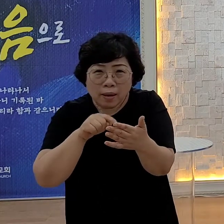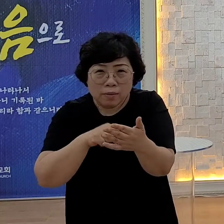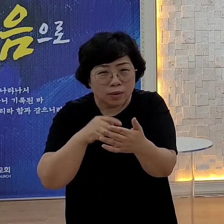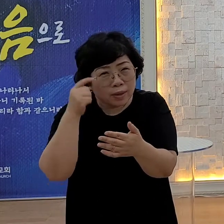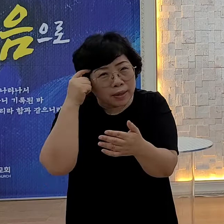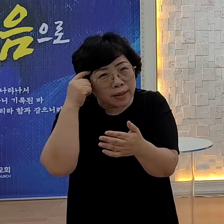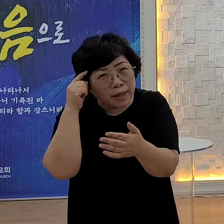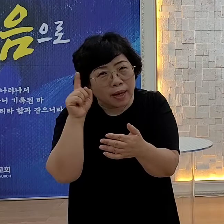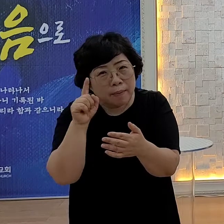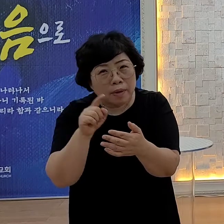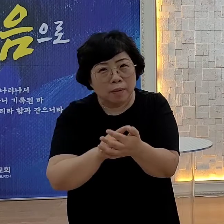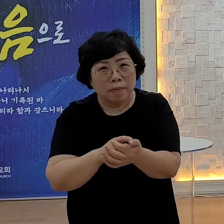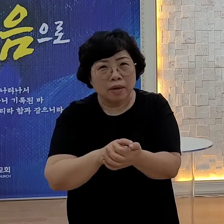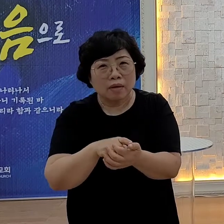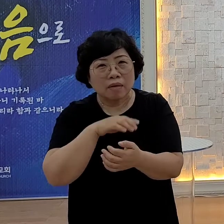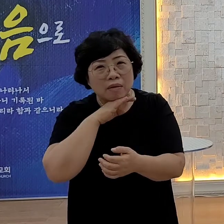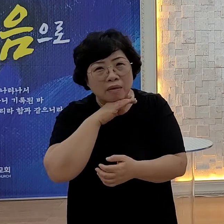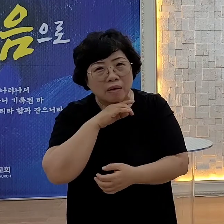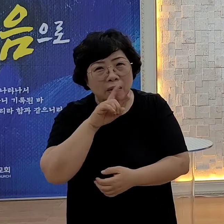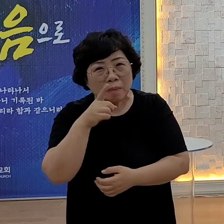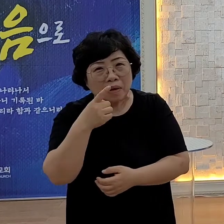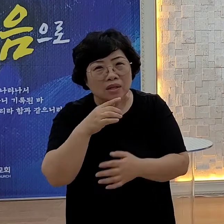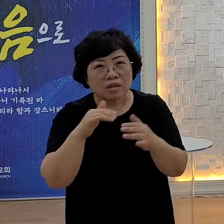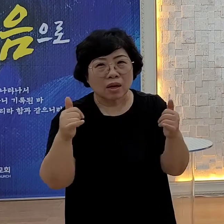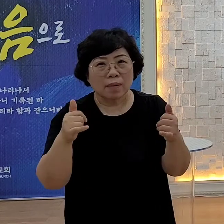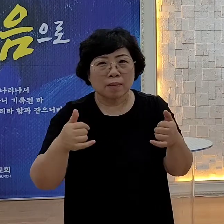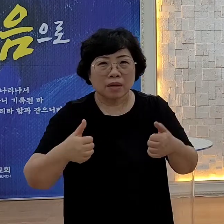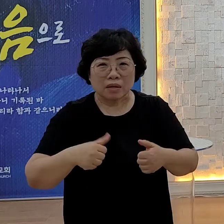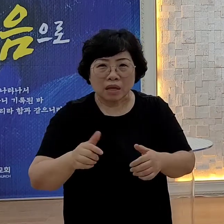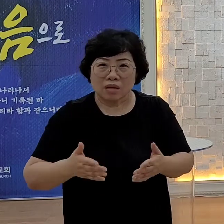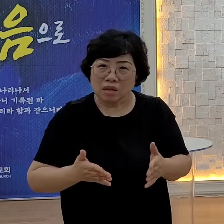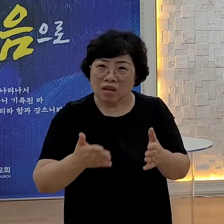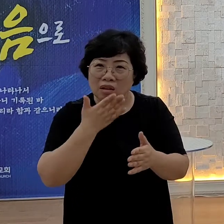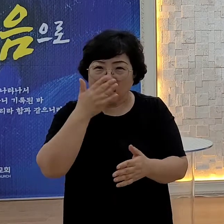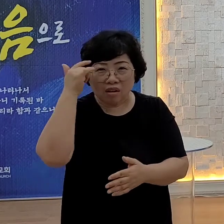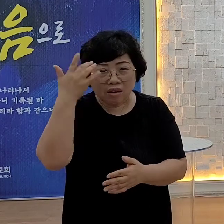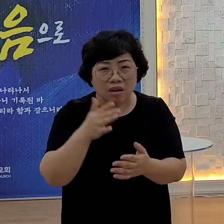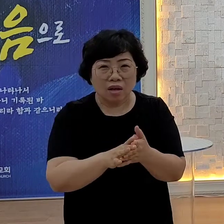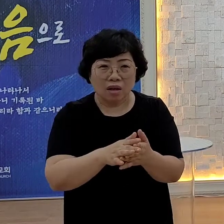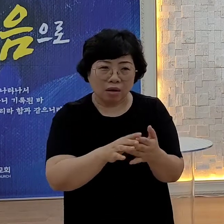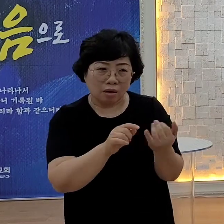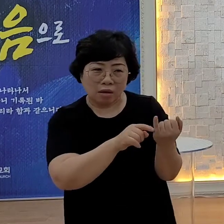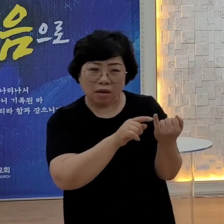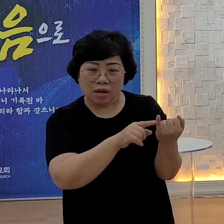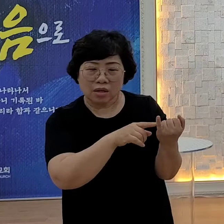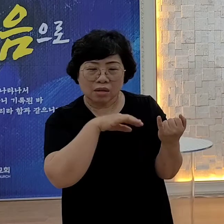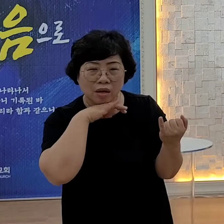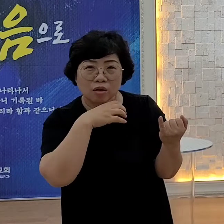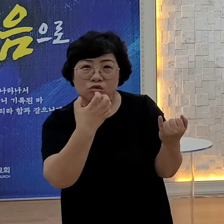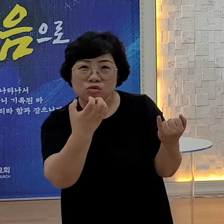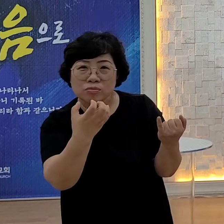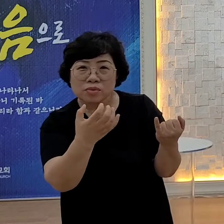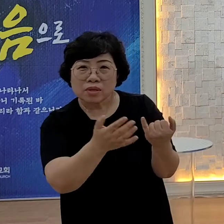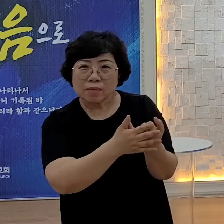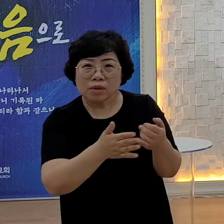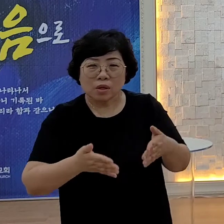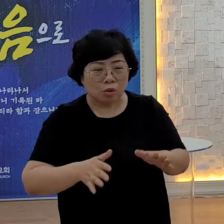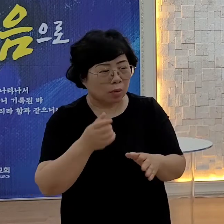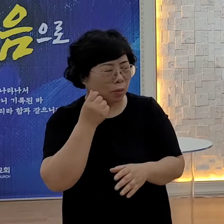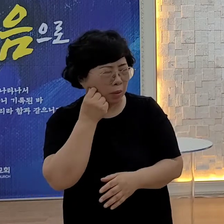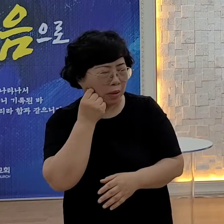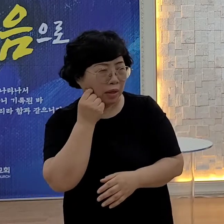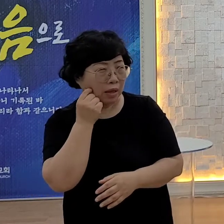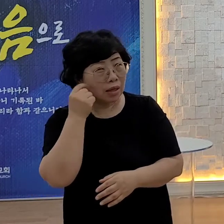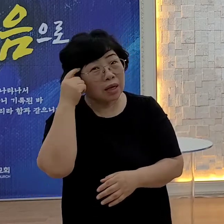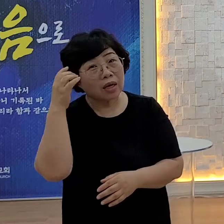웃으며 마음속으로 이르되 100세 된 사람이 어찌 자식을 낳을까? 사라는 90세니 어찌